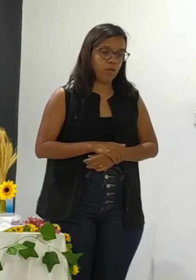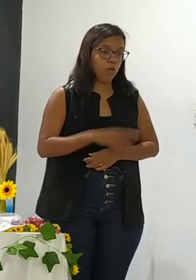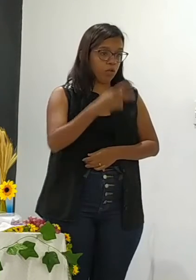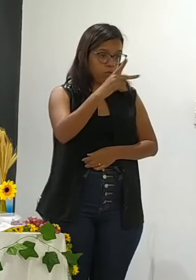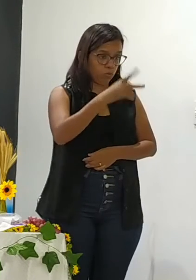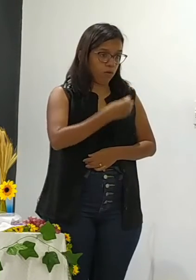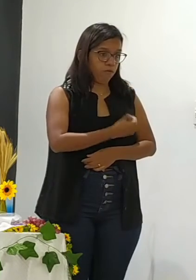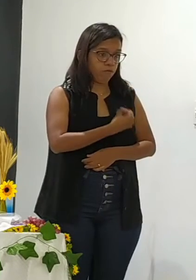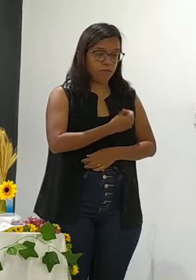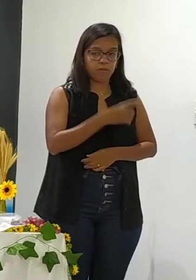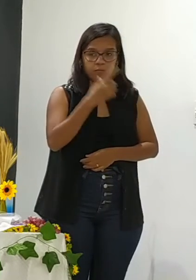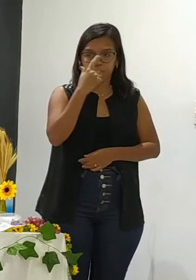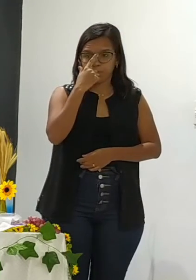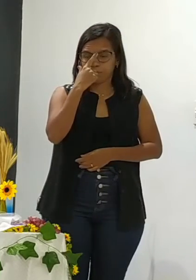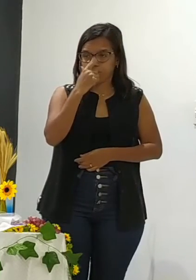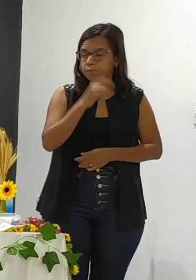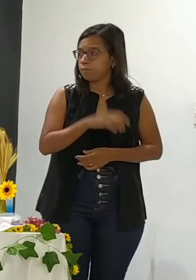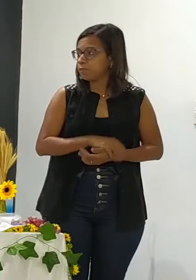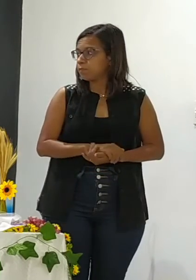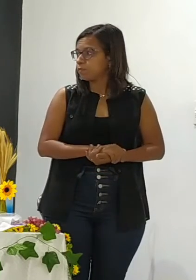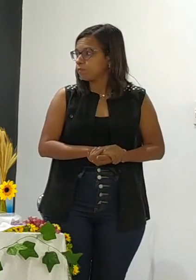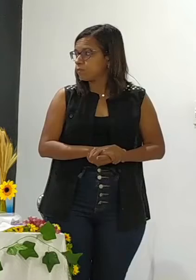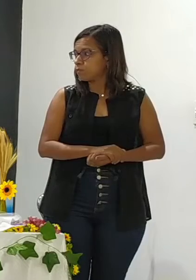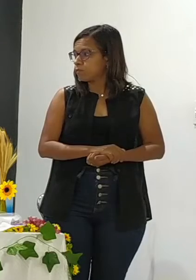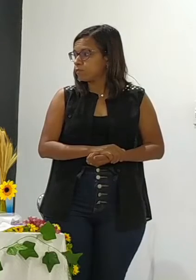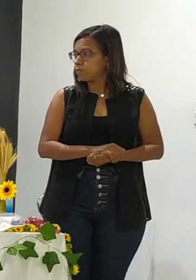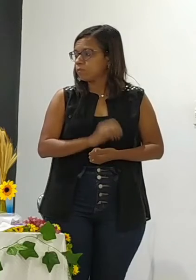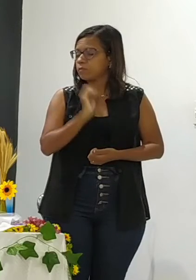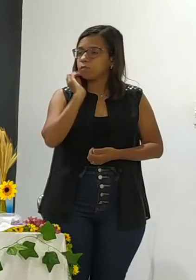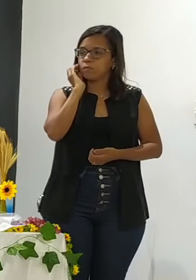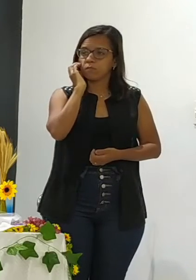caso, eu li aquele livro